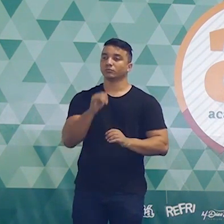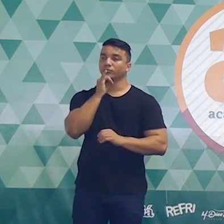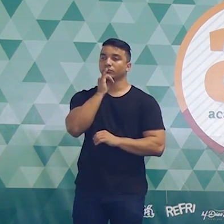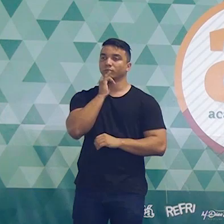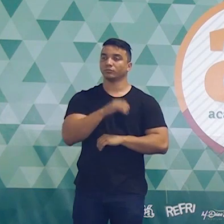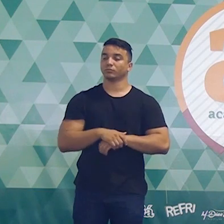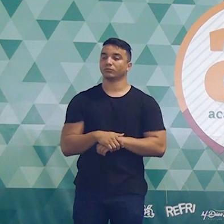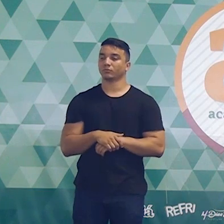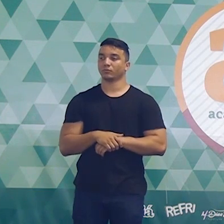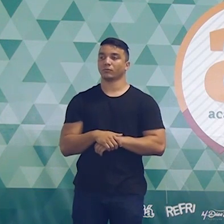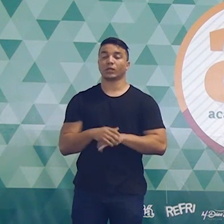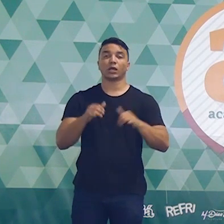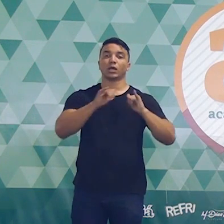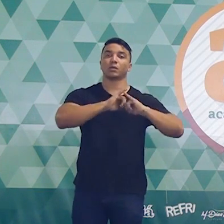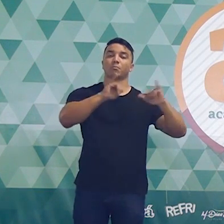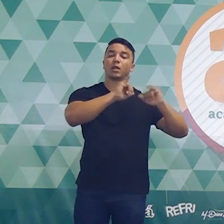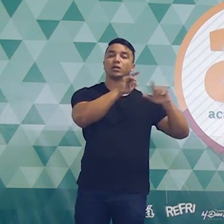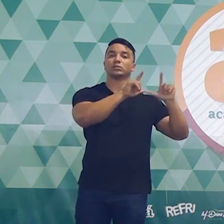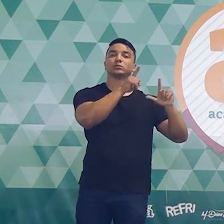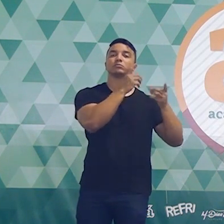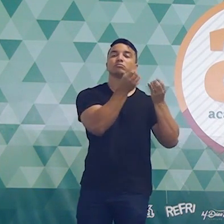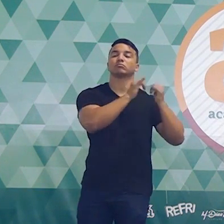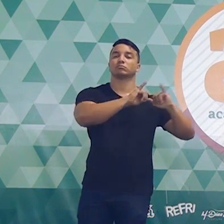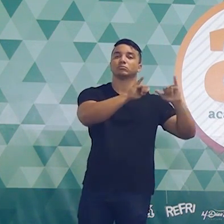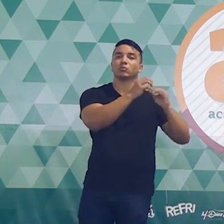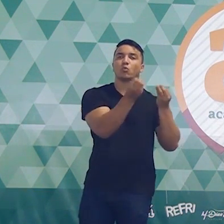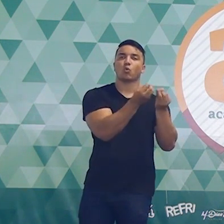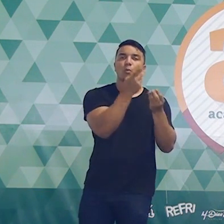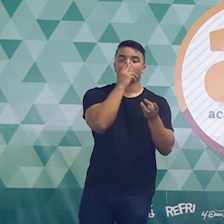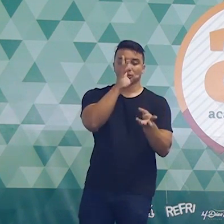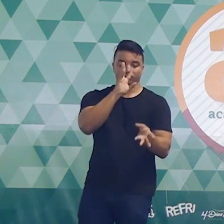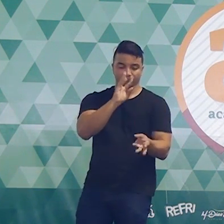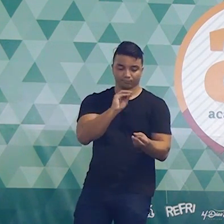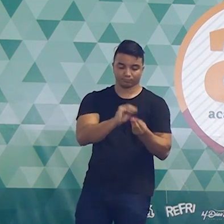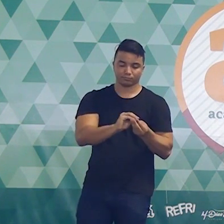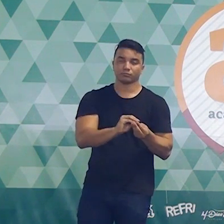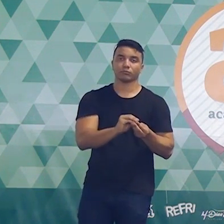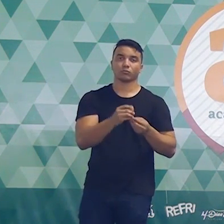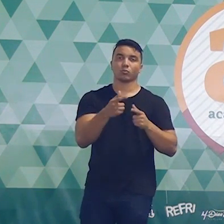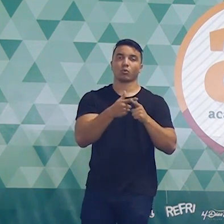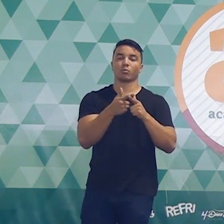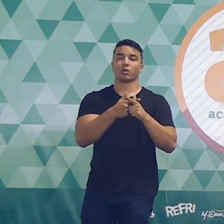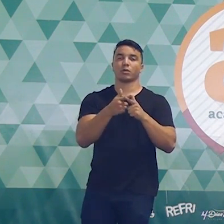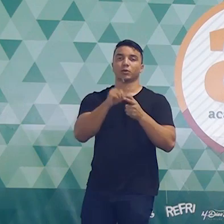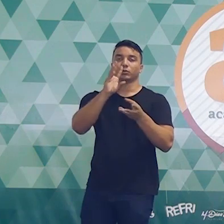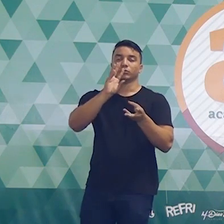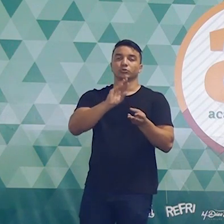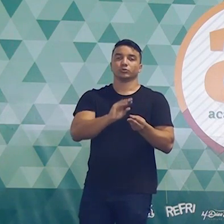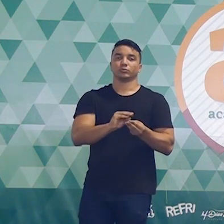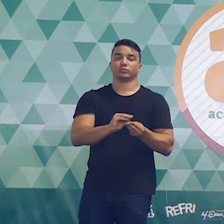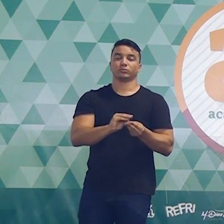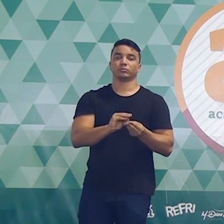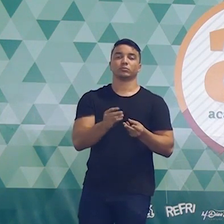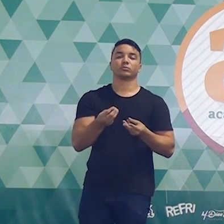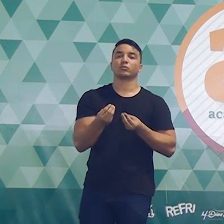por sua vez, o que é que ela pode fazer para minimizar problemas? Qual o papel da imprensa?